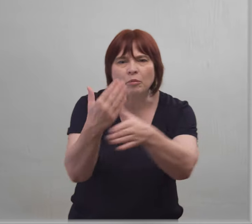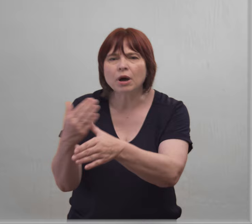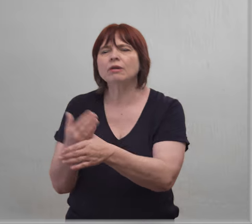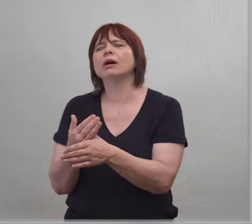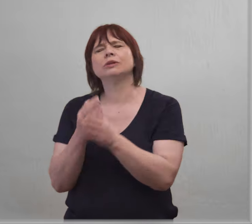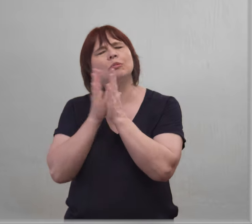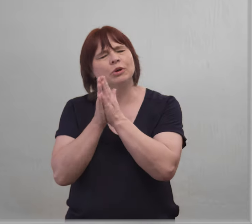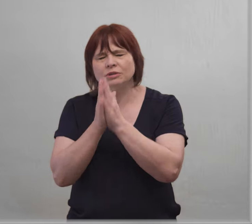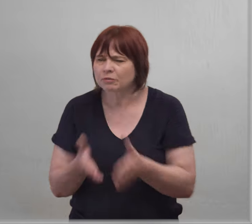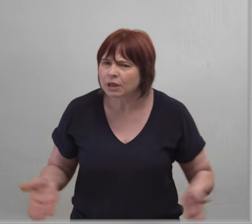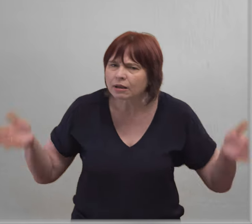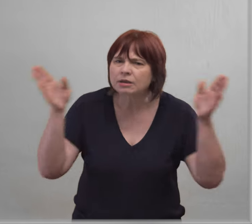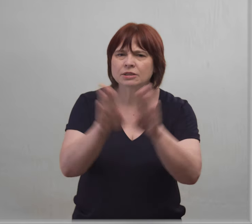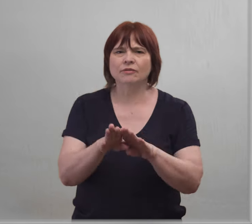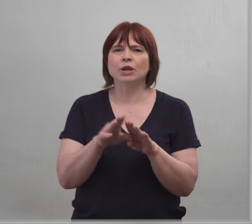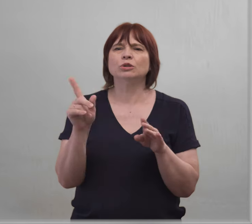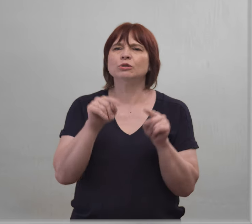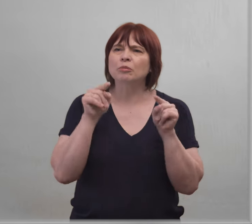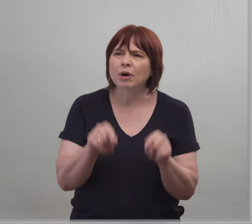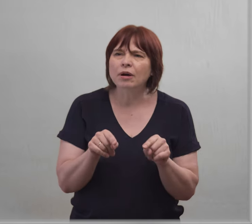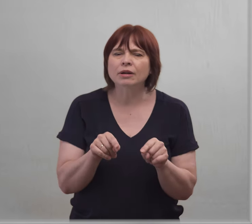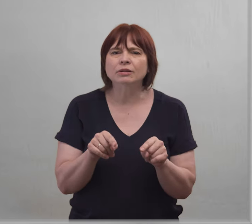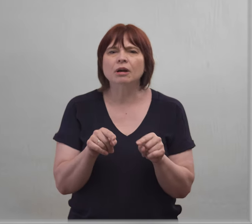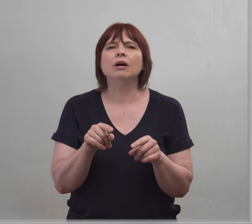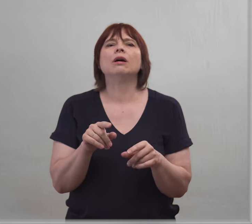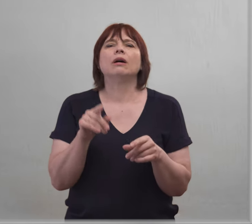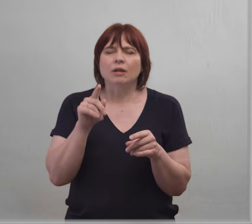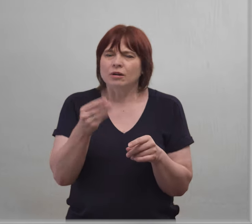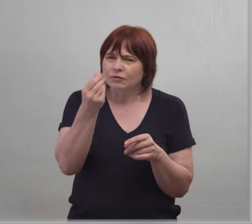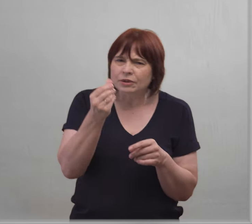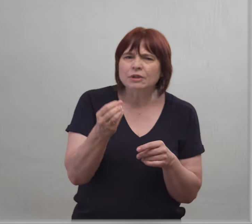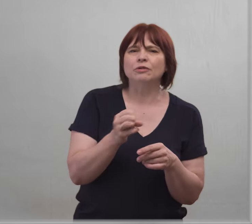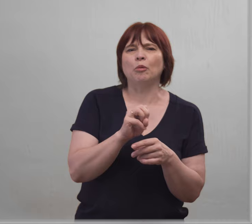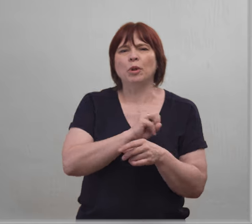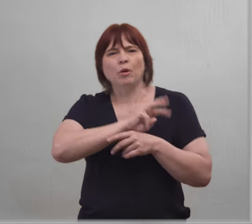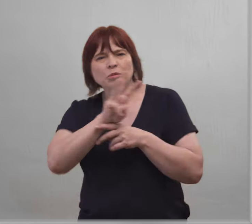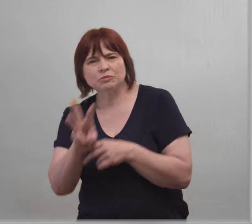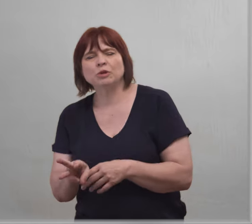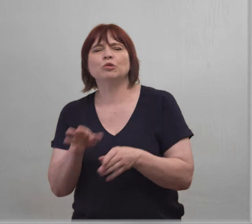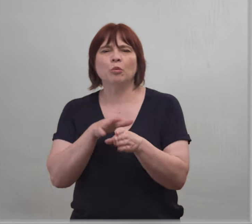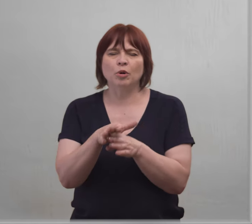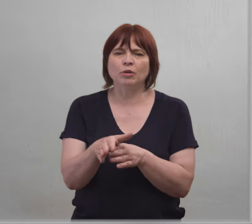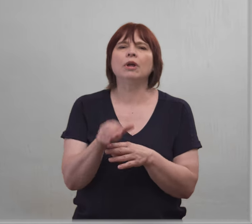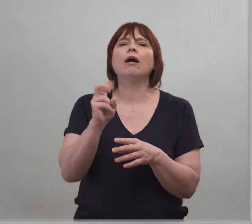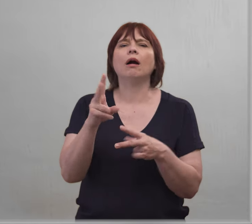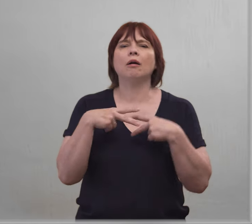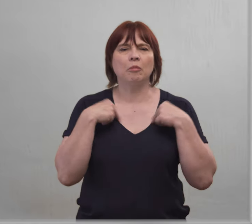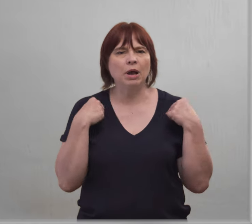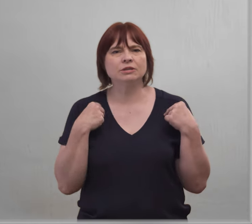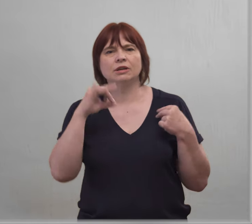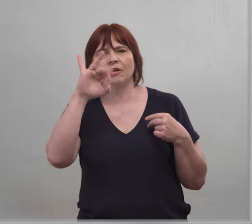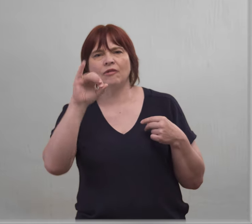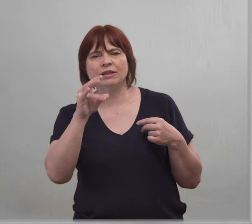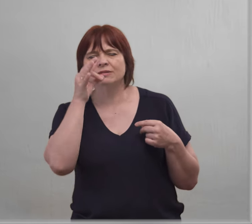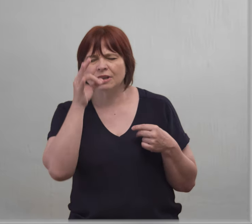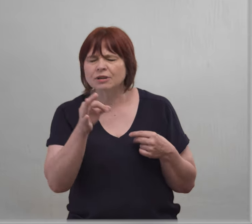Господь, благослови, чтобы этот вопрос был восполнен. И как пастор Иван сегодня проповедовал и говорил о том, что Господь на самом деле